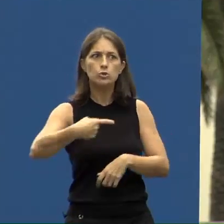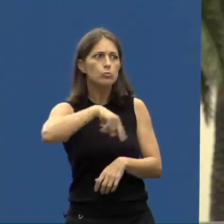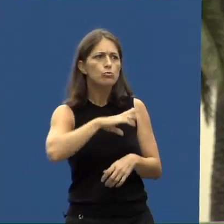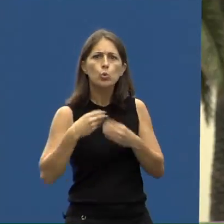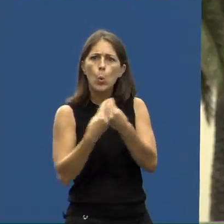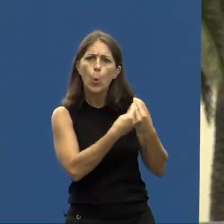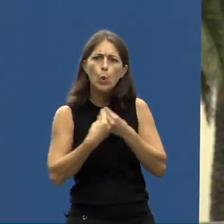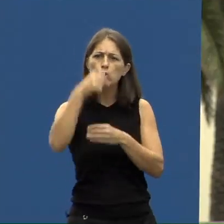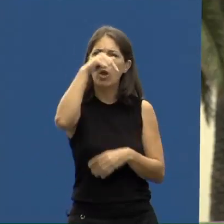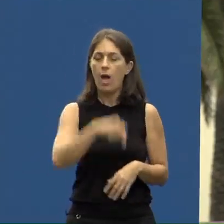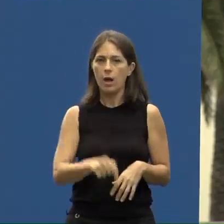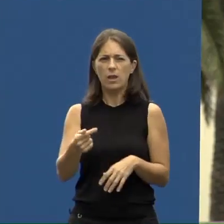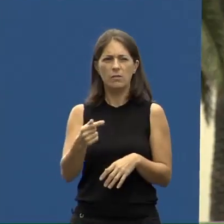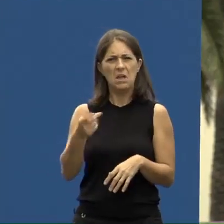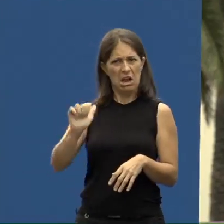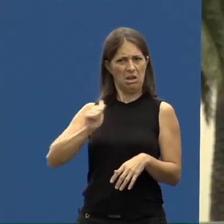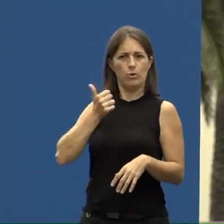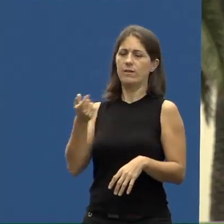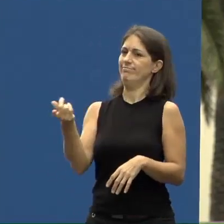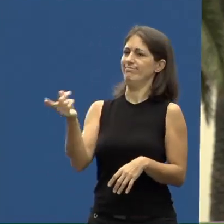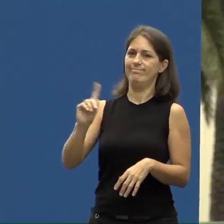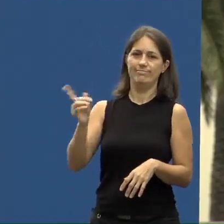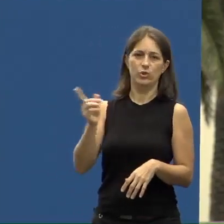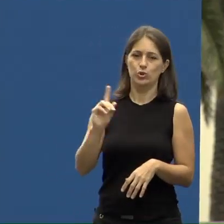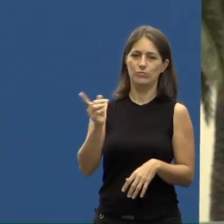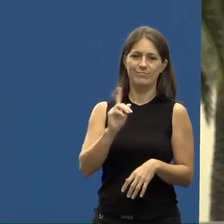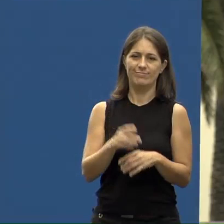non é por casualidade, é porque